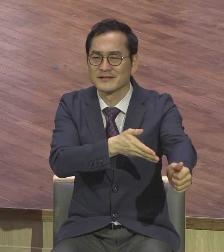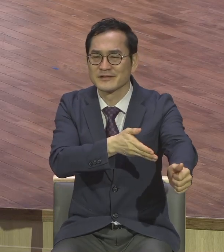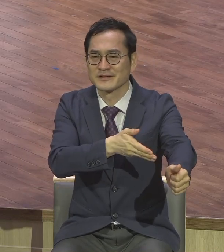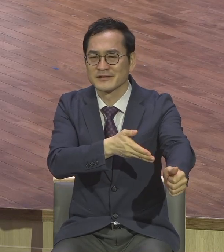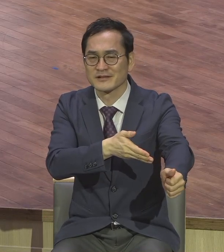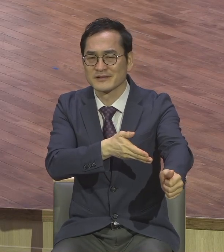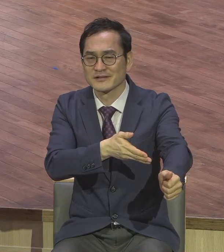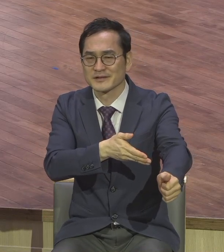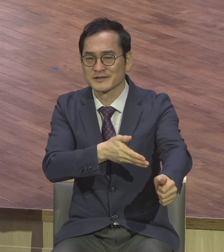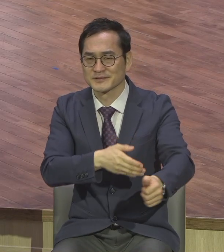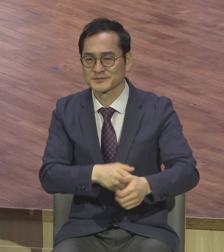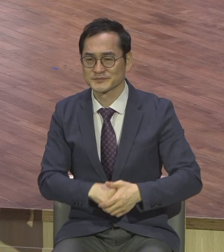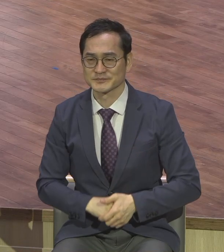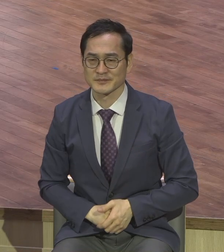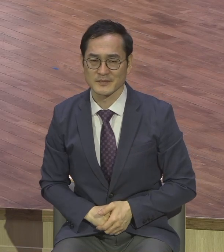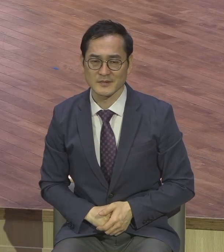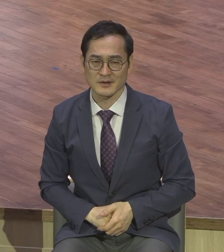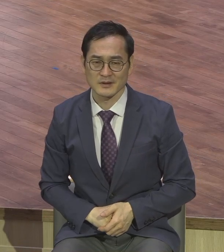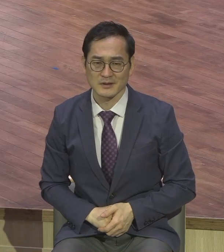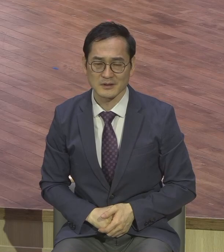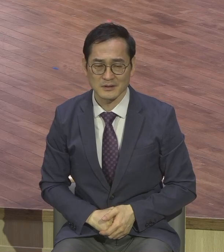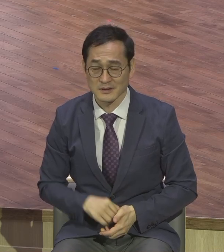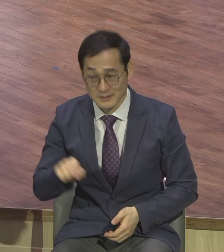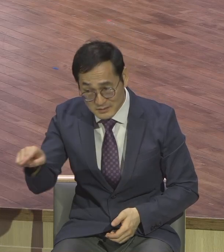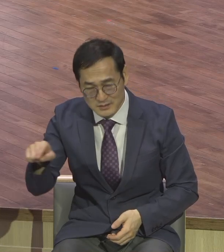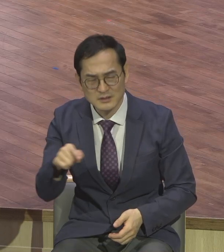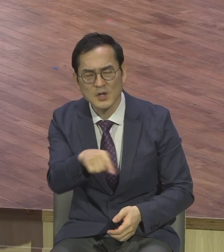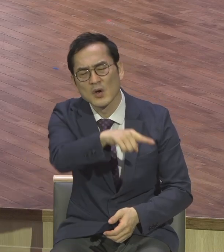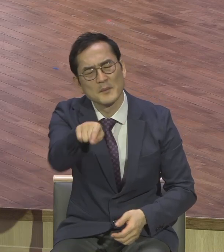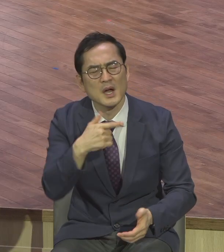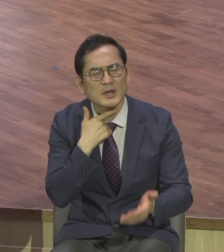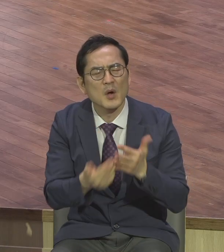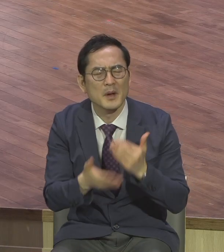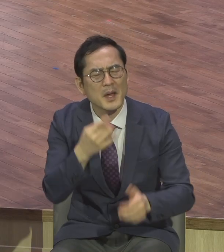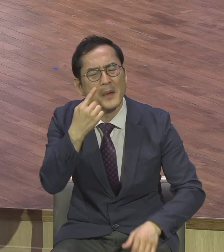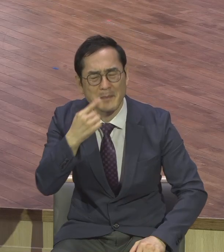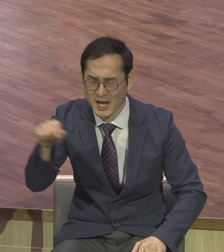이게 어떤 것인지 너 한번 체험해봐라. 바울이 체험하고.